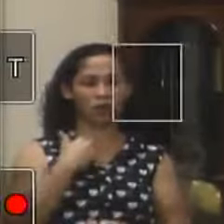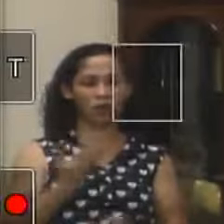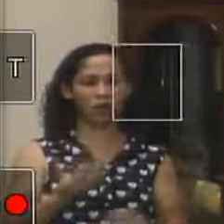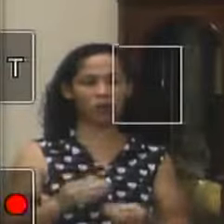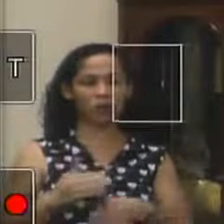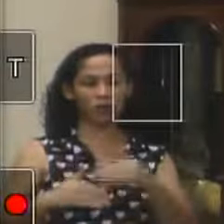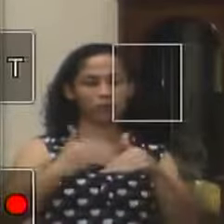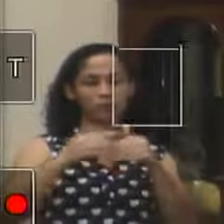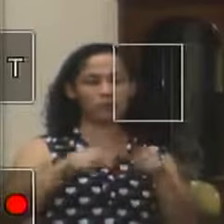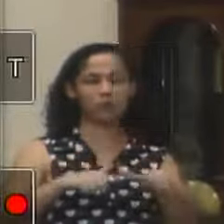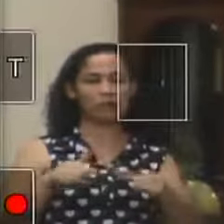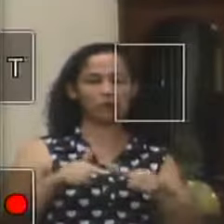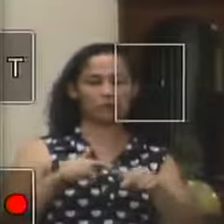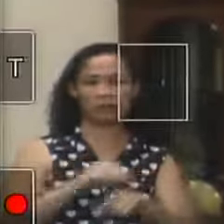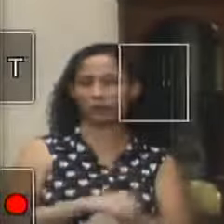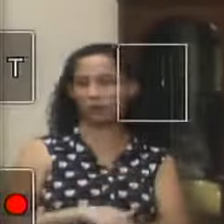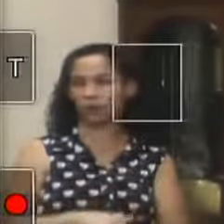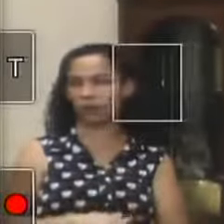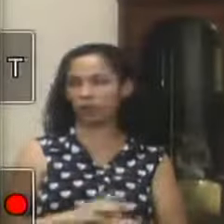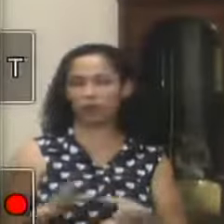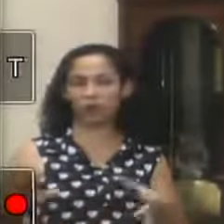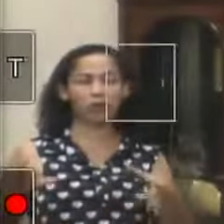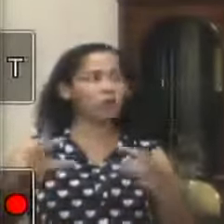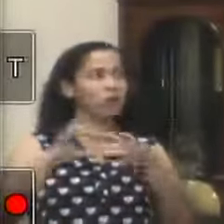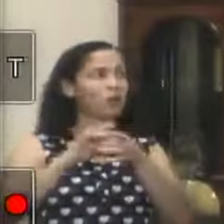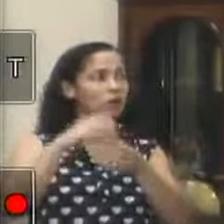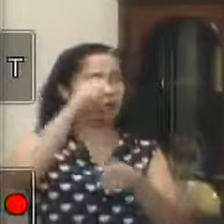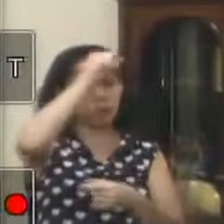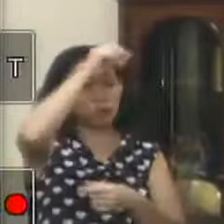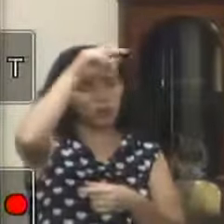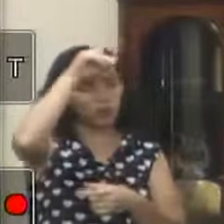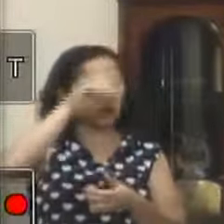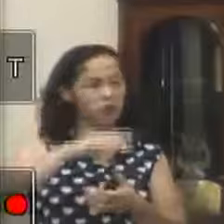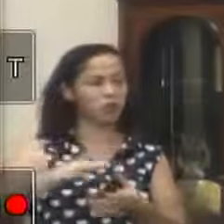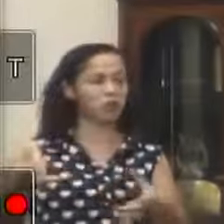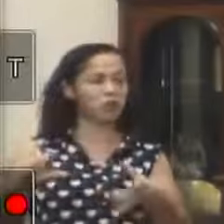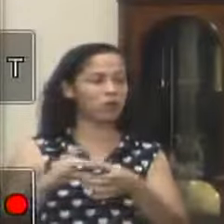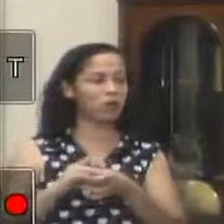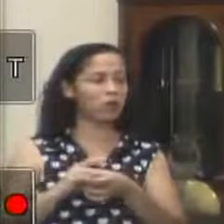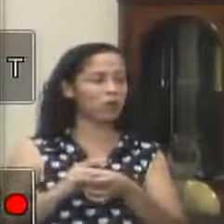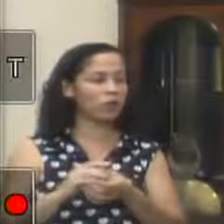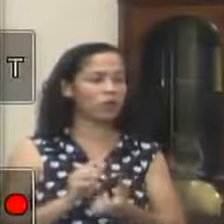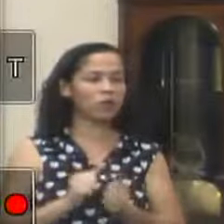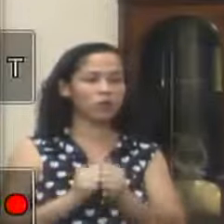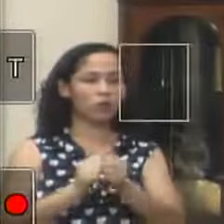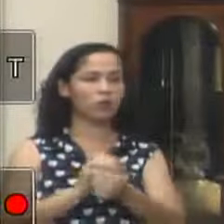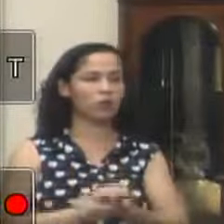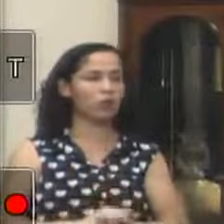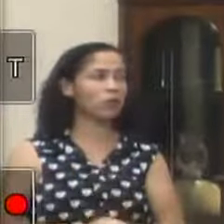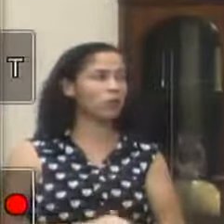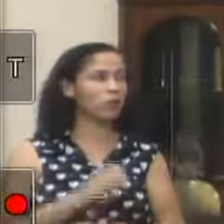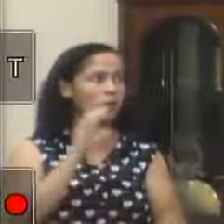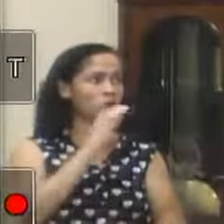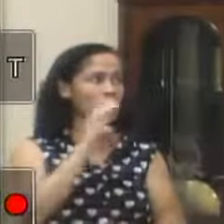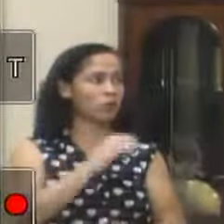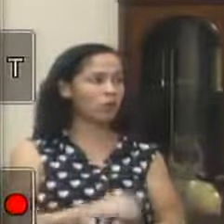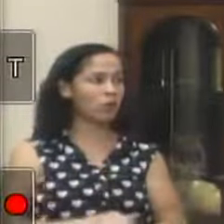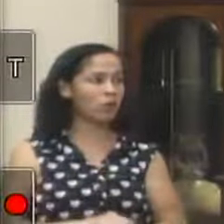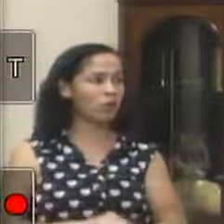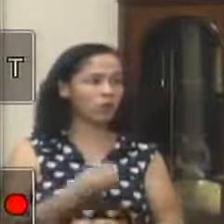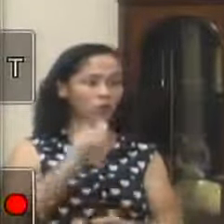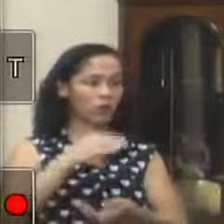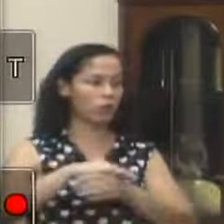gente vem fazendo esse trabalho aí de união com o executivo, eu acho que tem que se tomar uma atitude urgente, tá bom? Minha boa